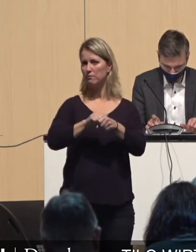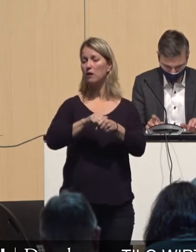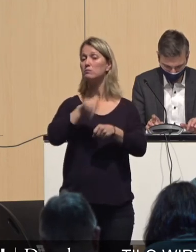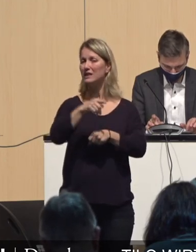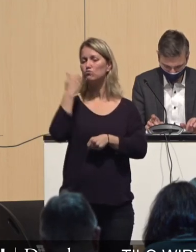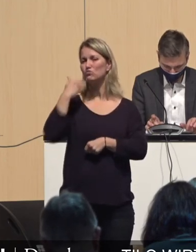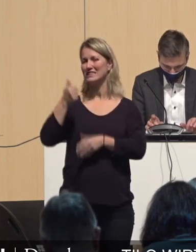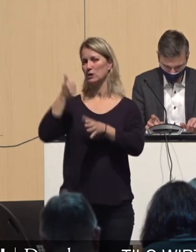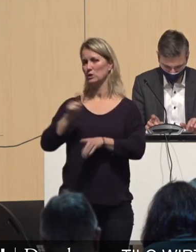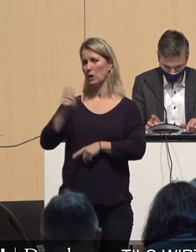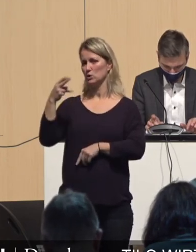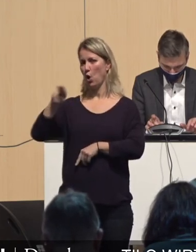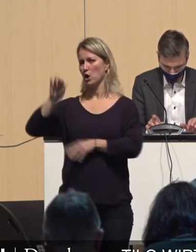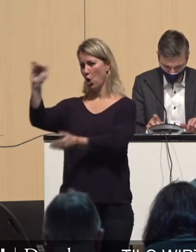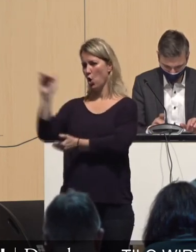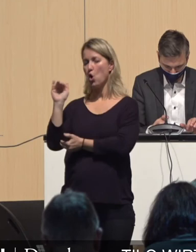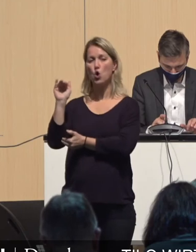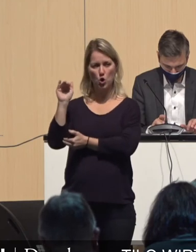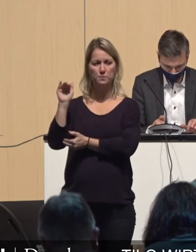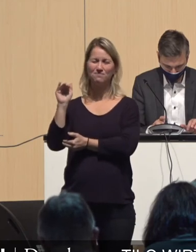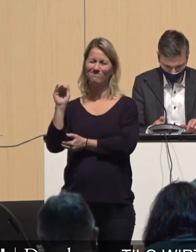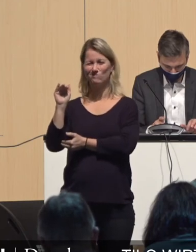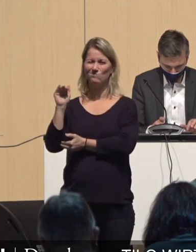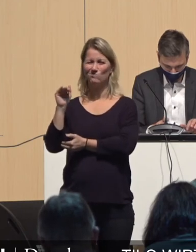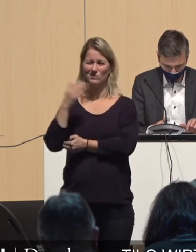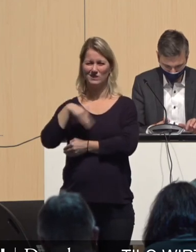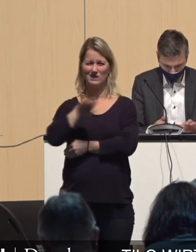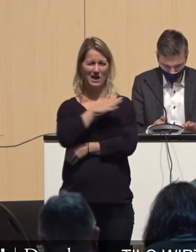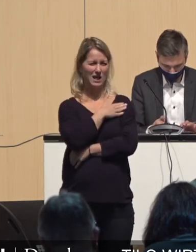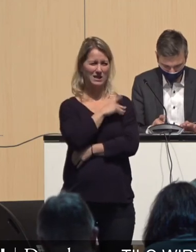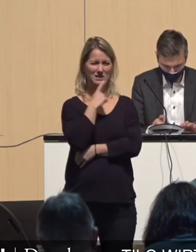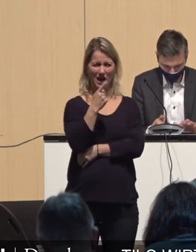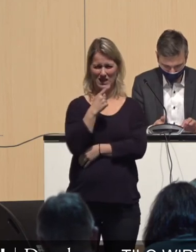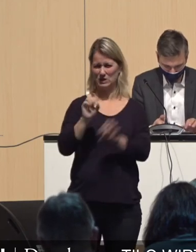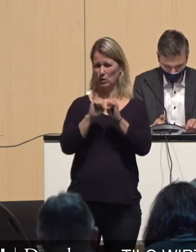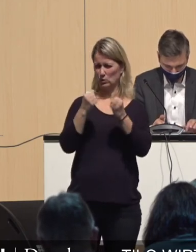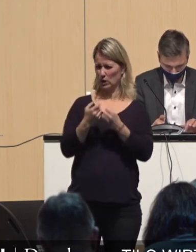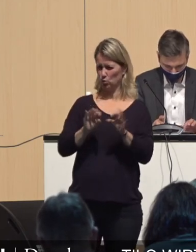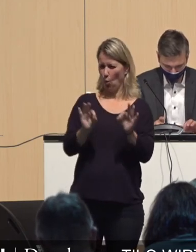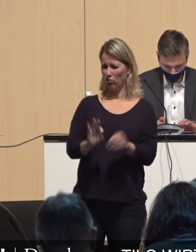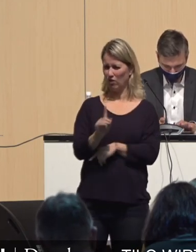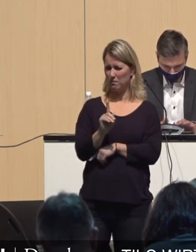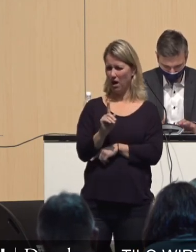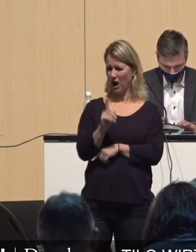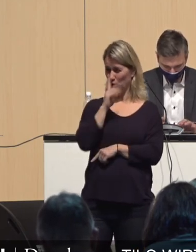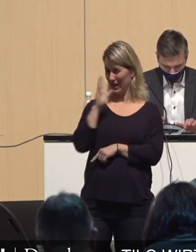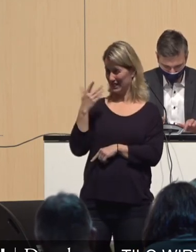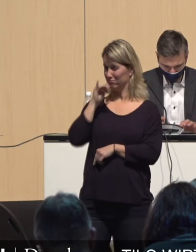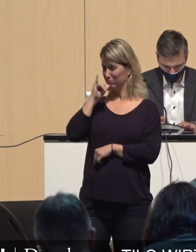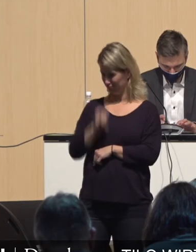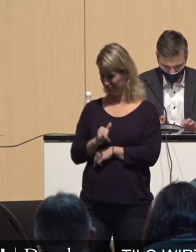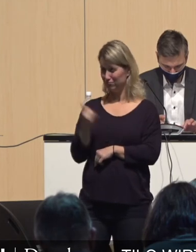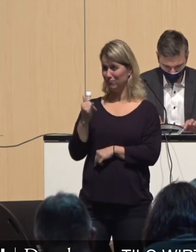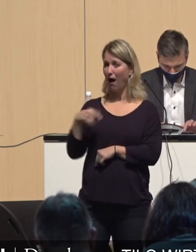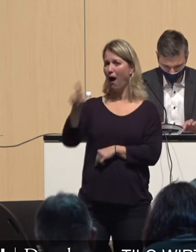wir als Linke gesagt, die Situation hat sich verschärft. Tun wir den Händlern einen Gefallen, wenn wir die